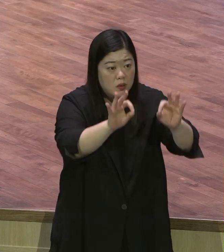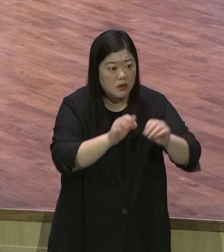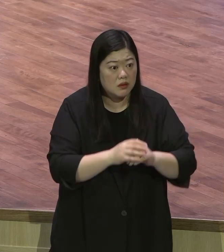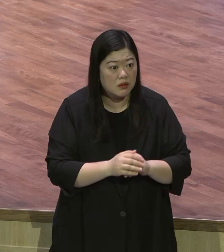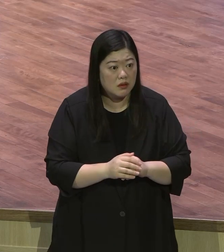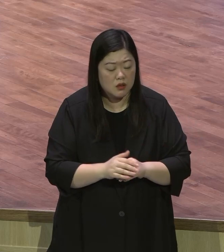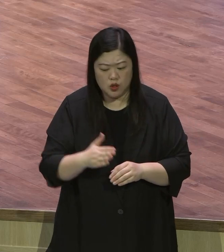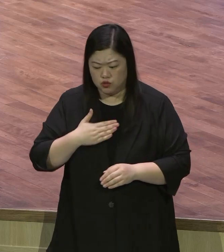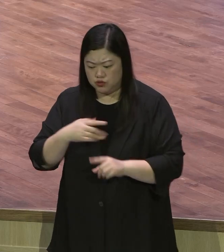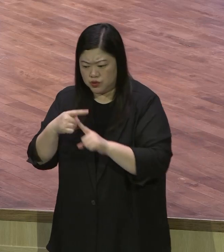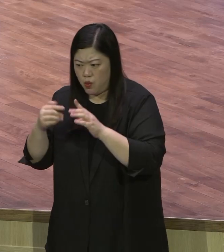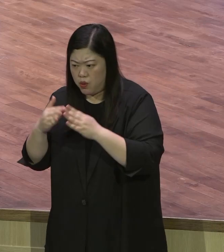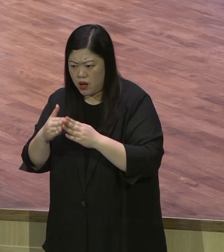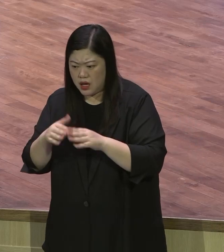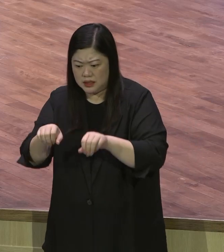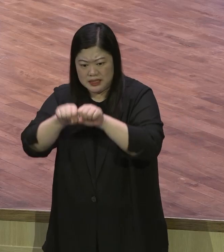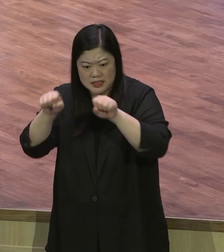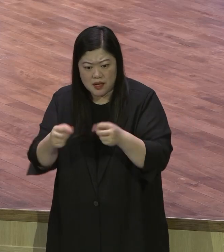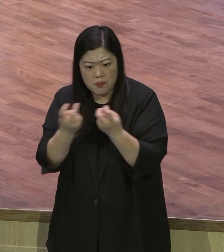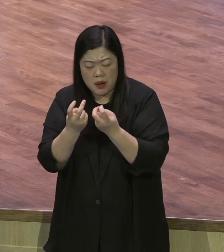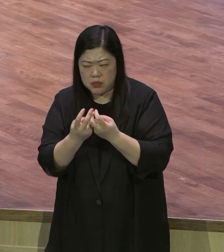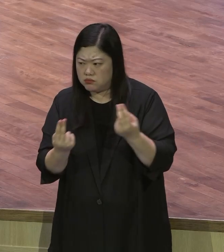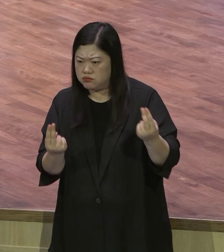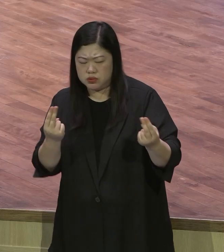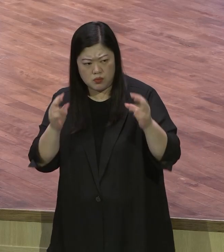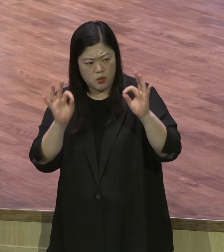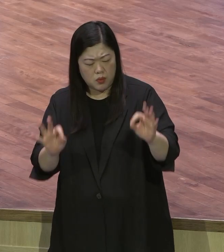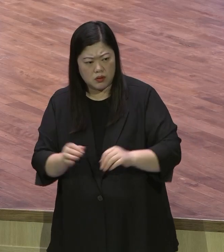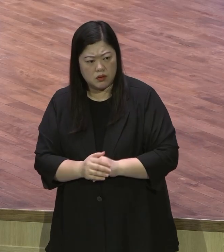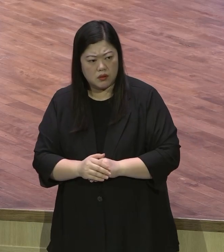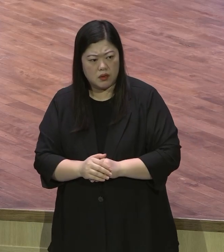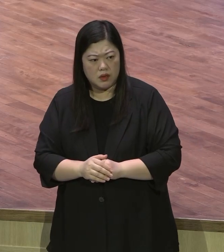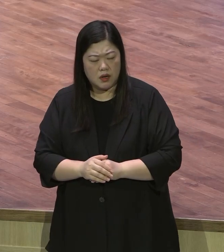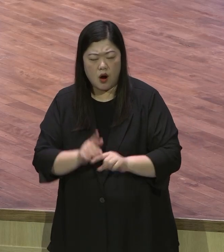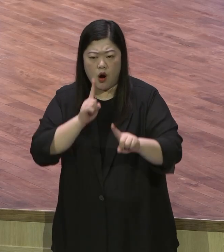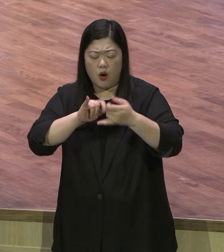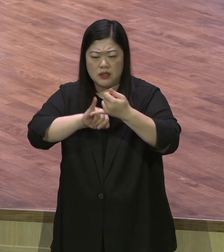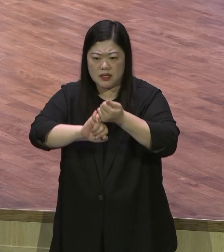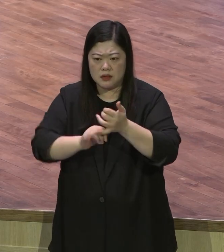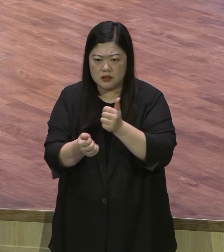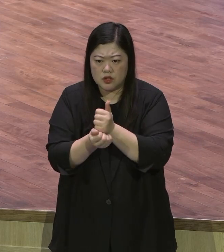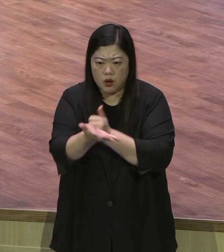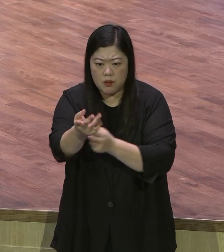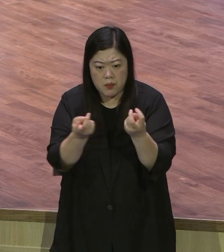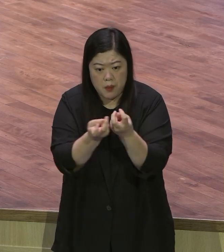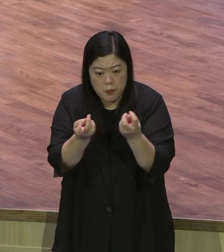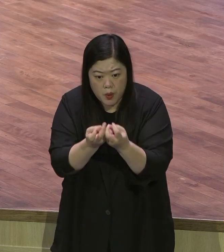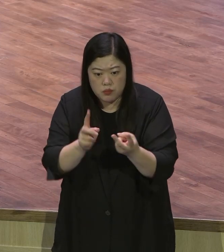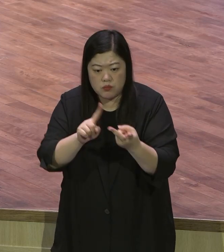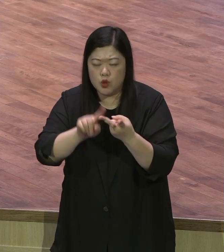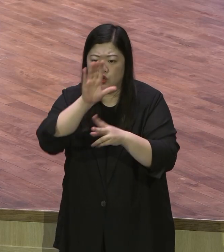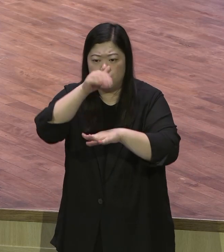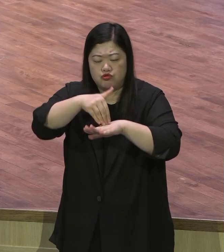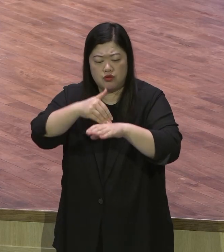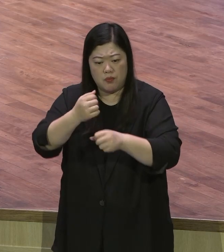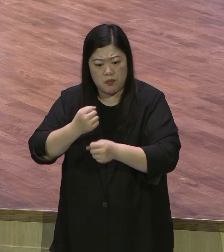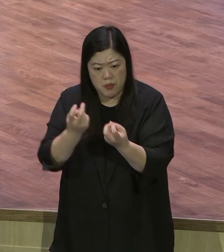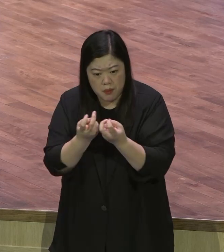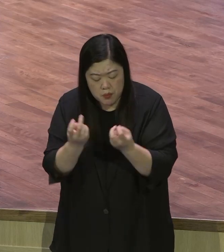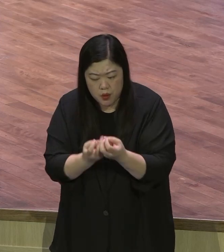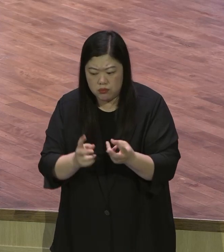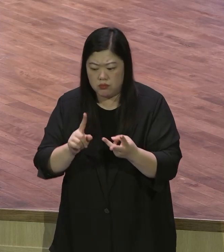비밀을 알고 아무나 되는 게 아니거든요. 영적 비밀을 알고 영적 메시지를 가지고 영적인 이 분위기 속에서 영적인 군사훈련, 영적 군사훈련을